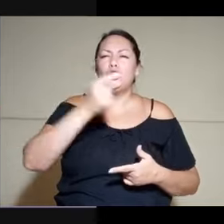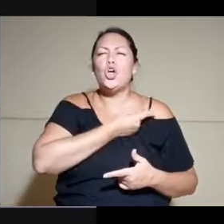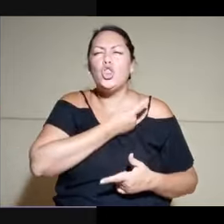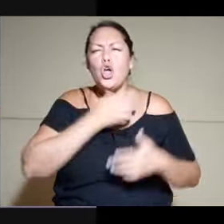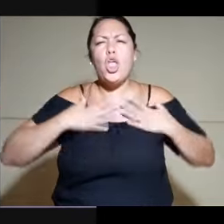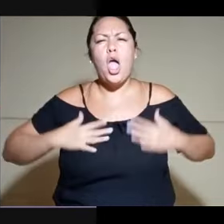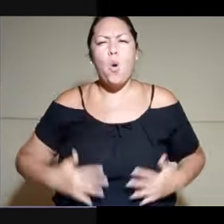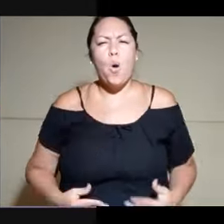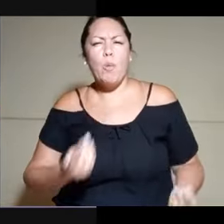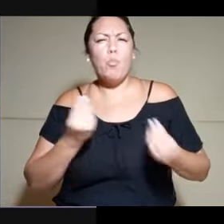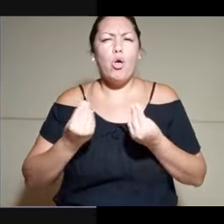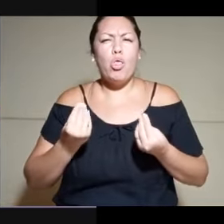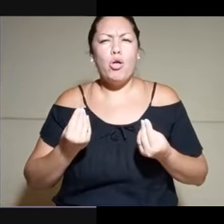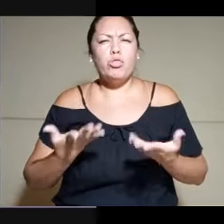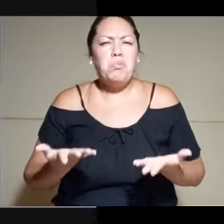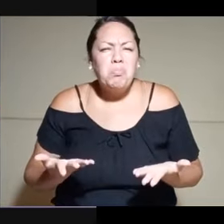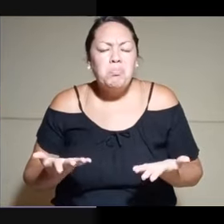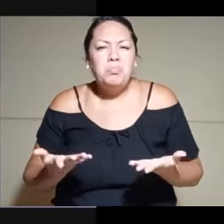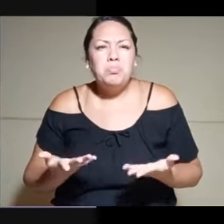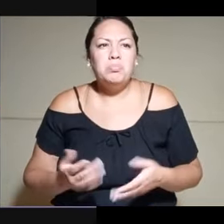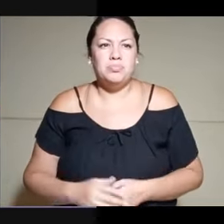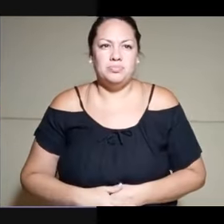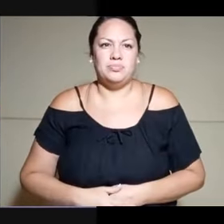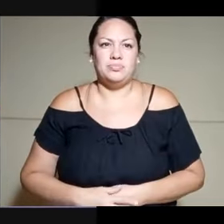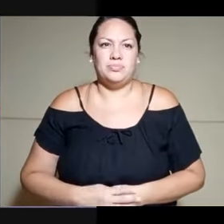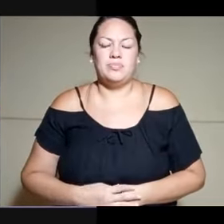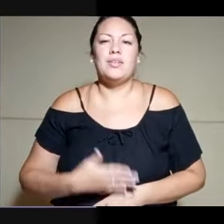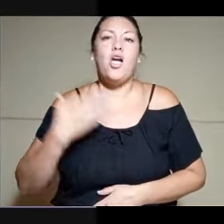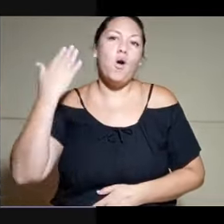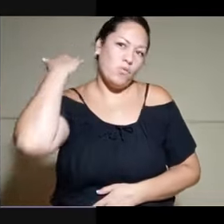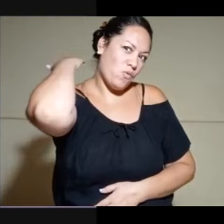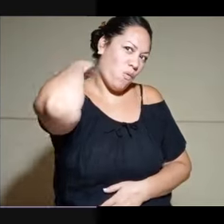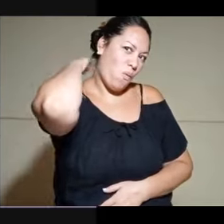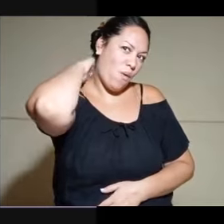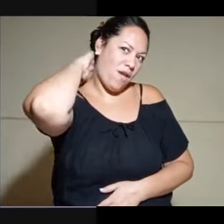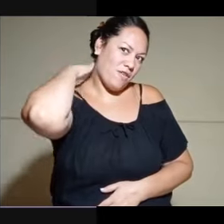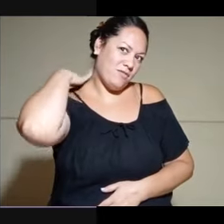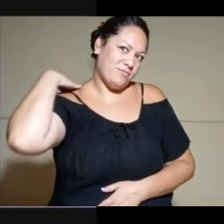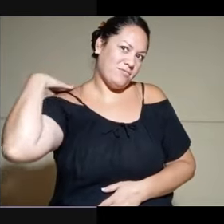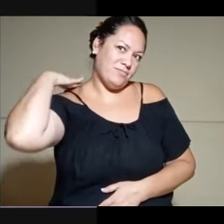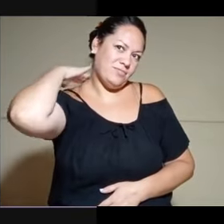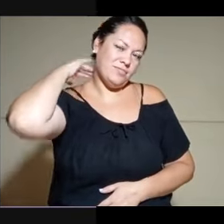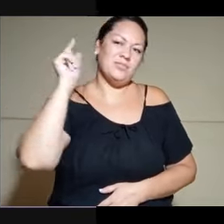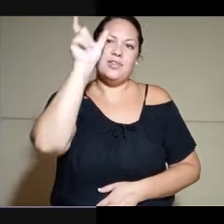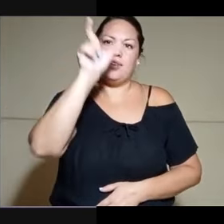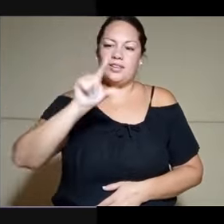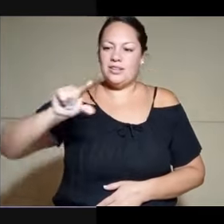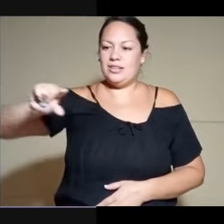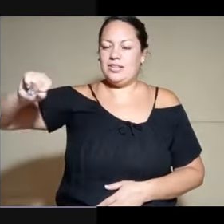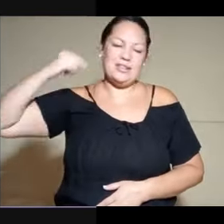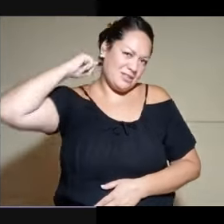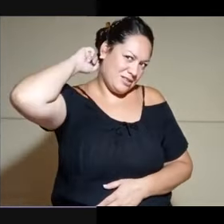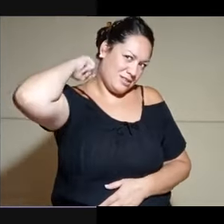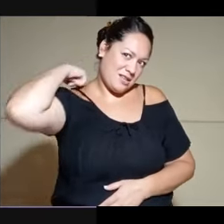No. sí, la parte de ¿No atrás, han hecho gimnasia? ¿Nunca han hecho gimnasia en trapecio? Sí, la parte de atrás. Ese